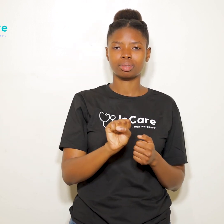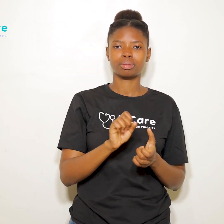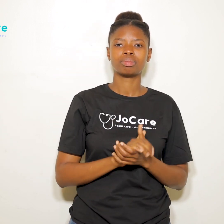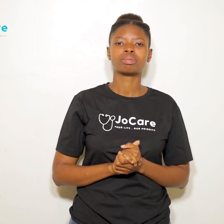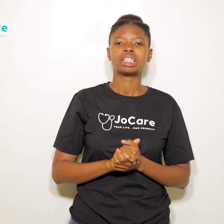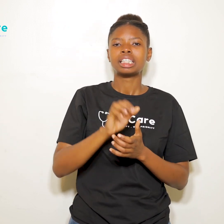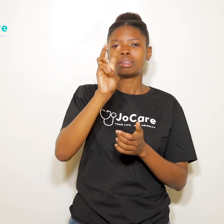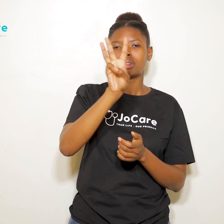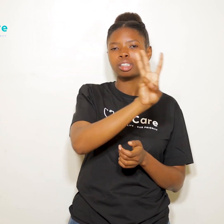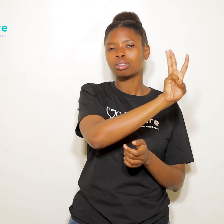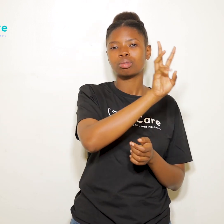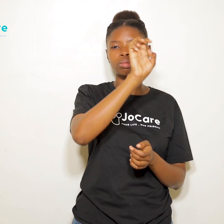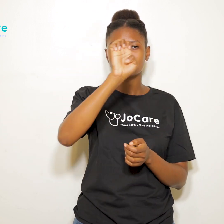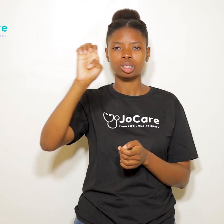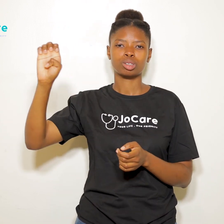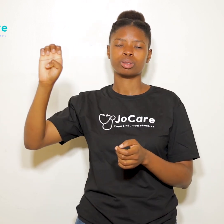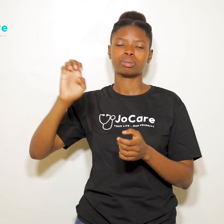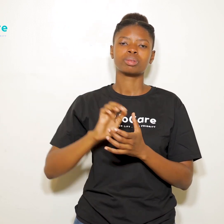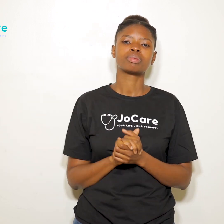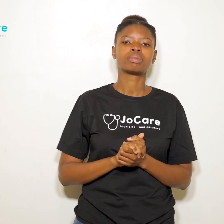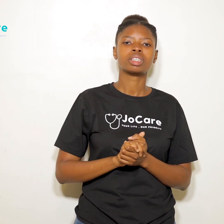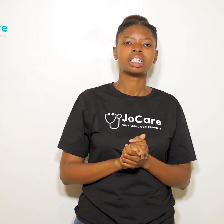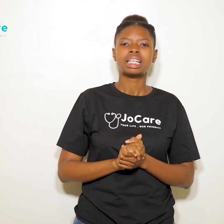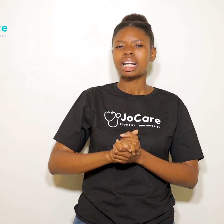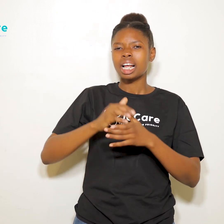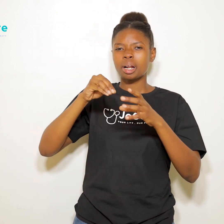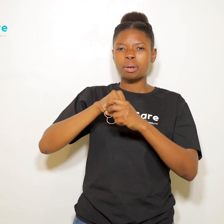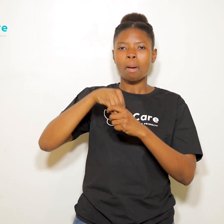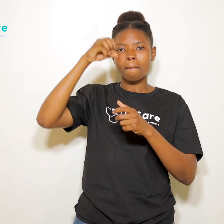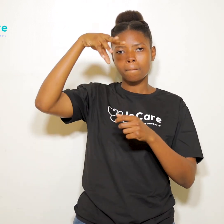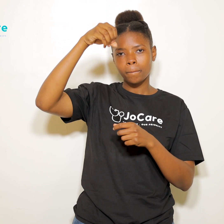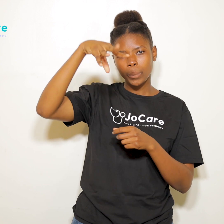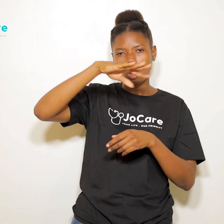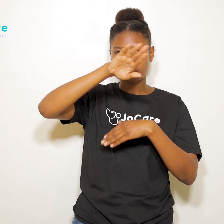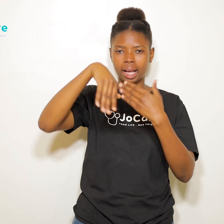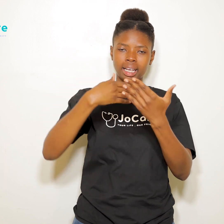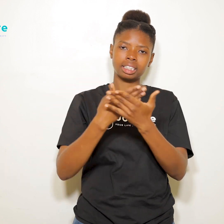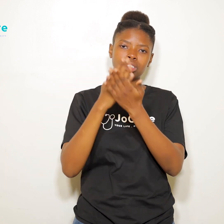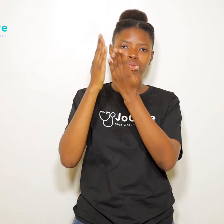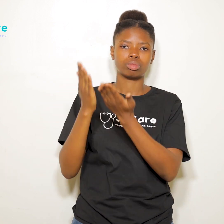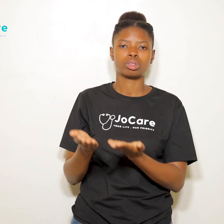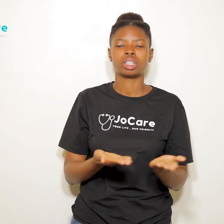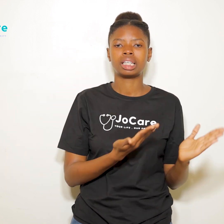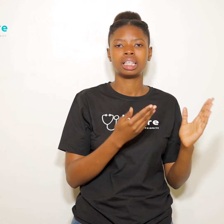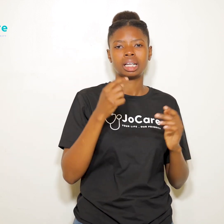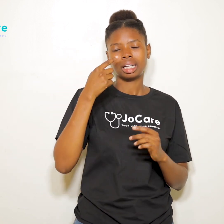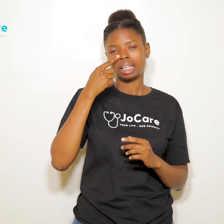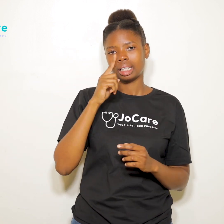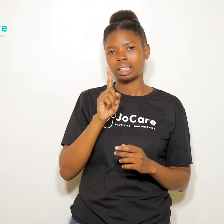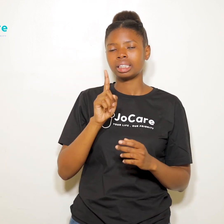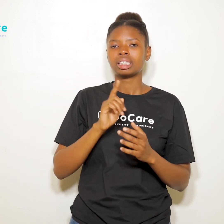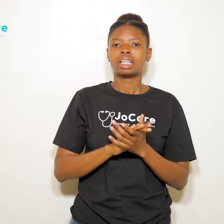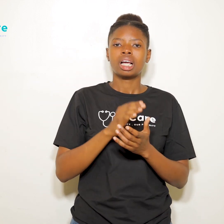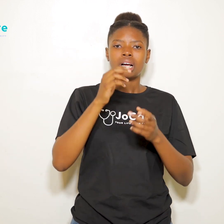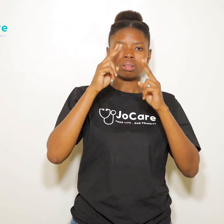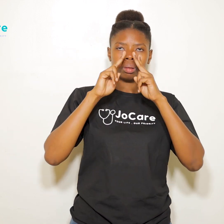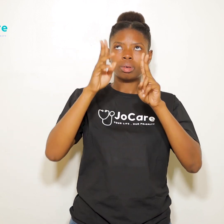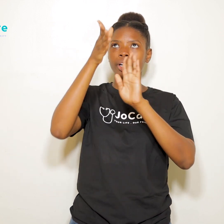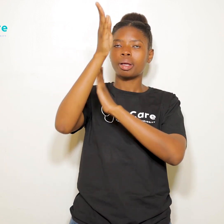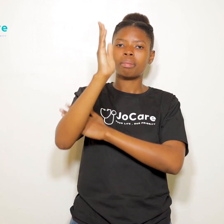Amajyepfo, Uburengerazuba, Uburasirazuba ndetse no mu mujyi wa Kigali, mwese tubahaye ikaze kandi amahoro y'Imana